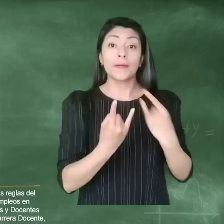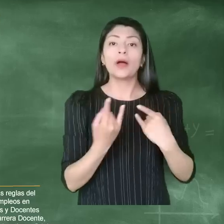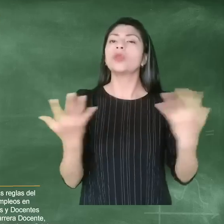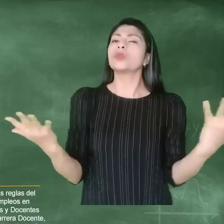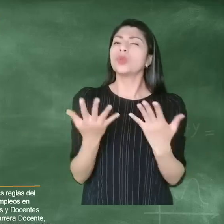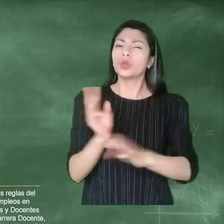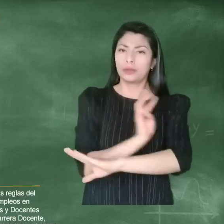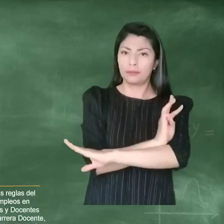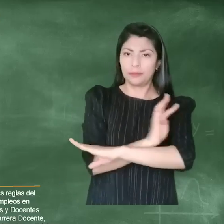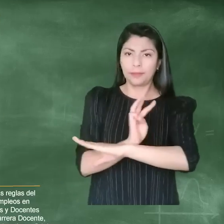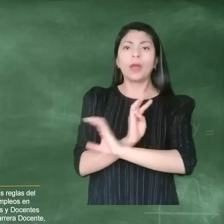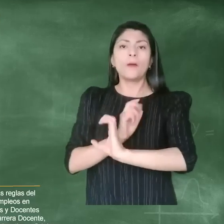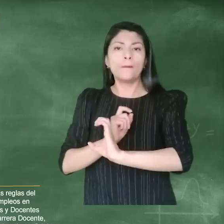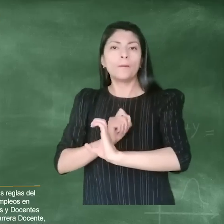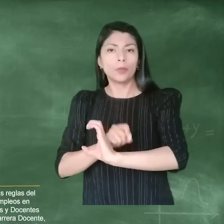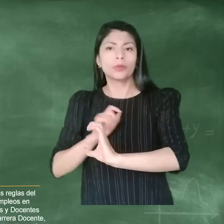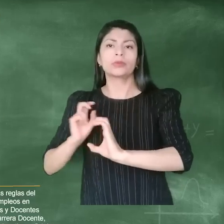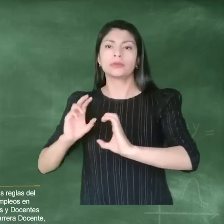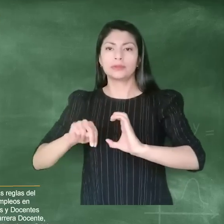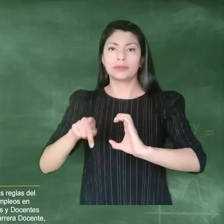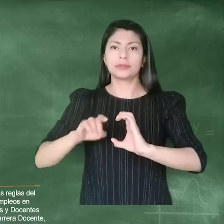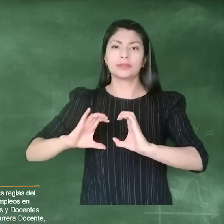página